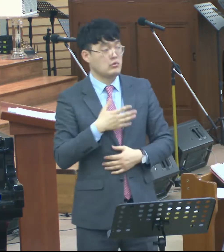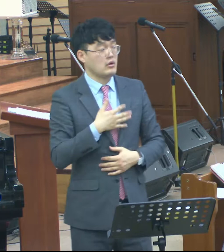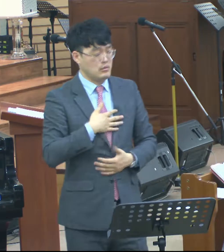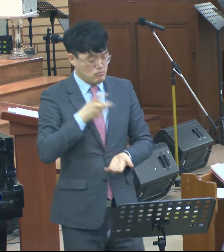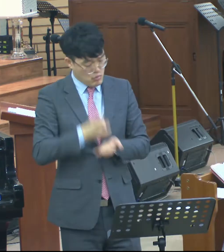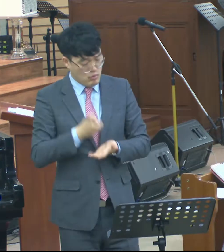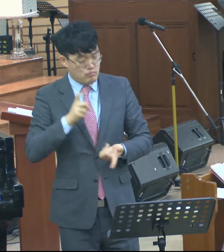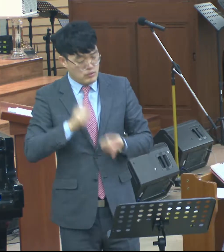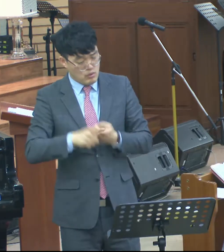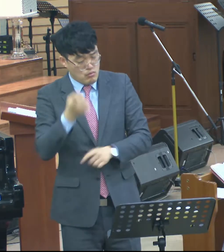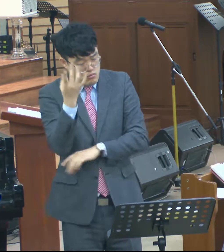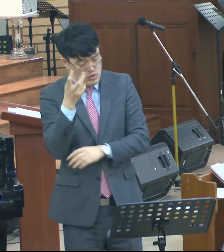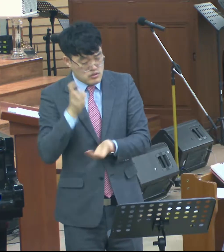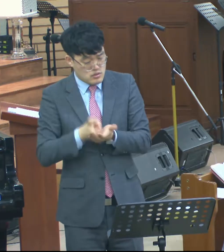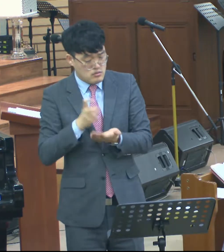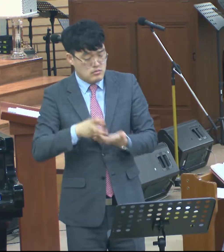오늘 나봇에게 그런 의지가 있는 거예요.